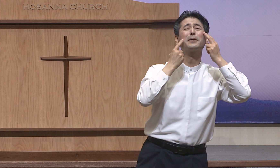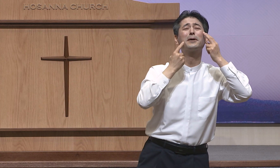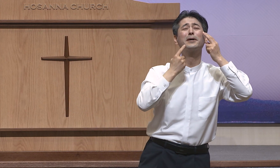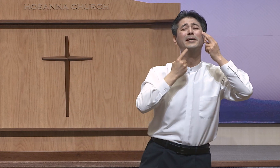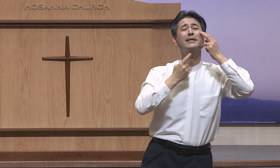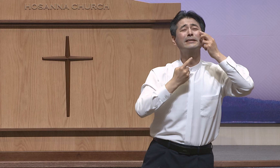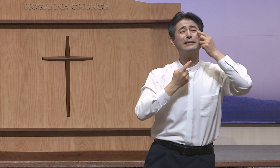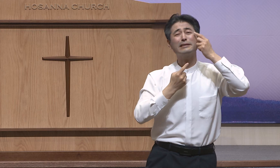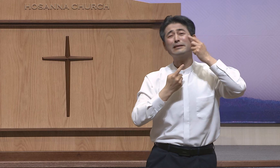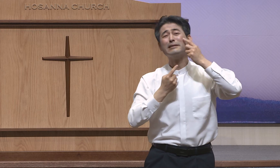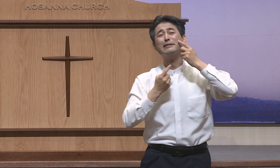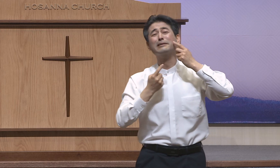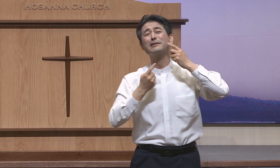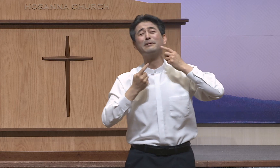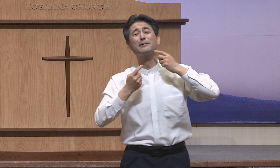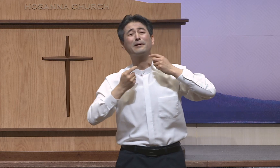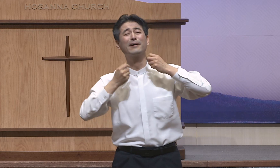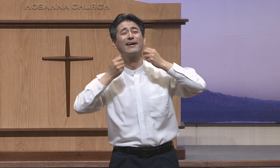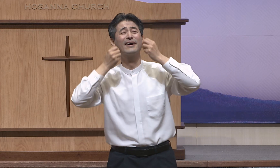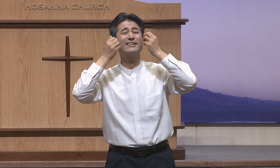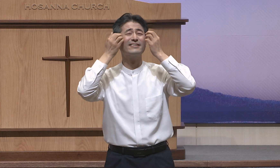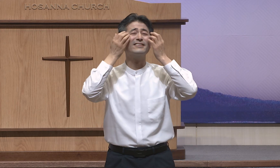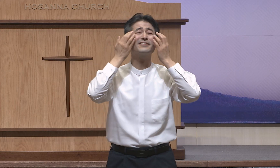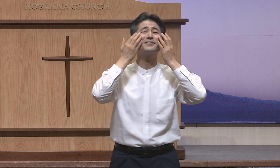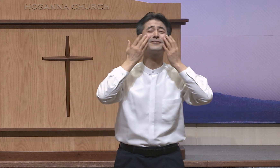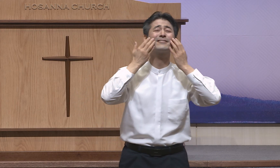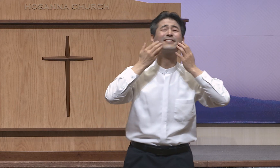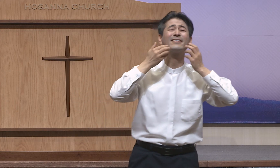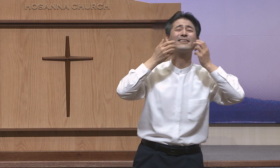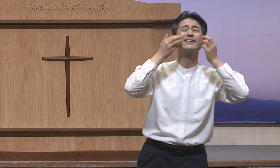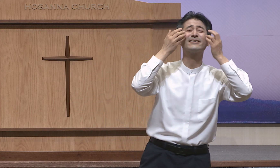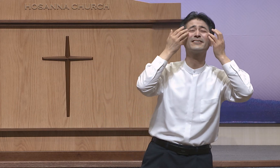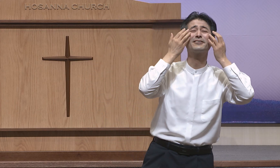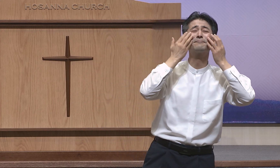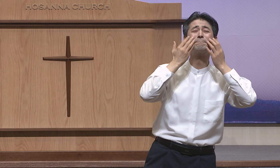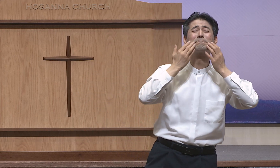눈물이 흐르고 흘러